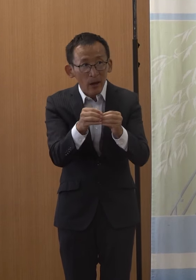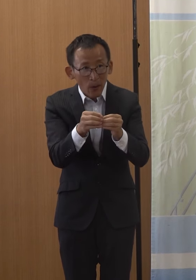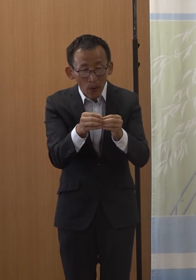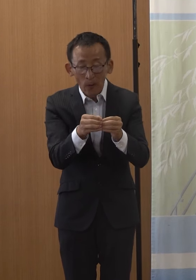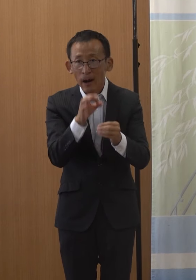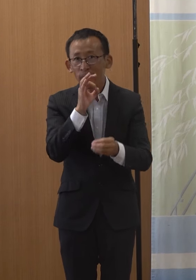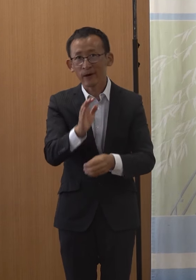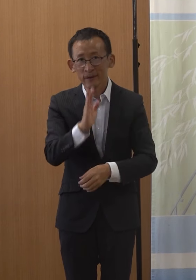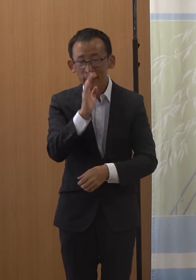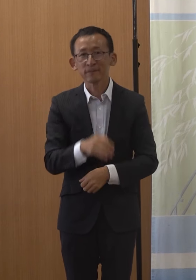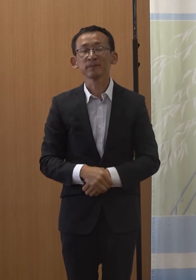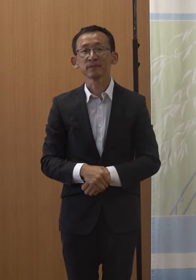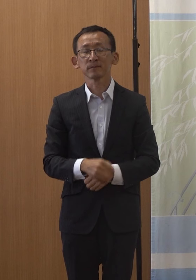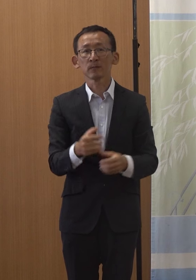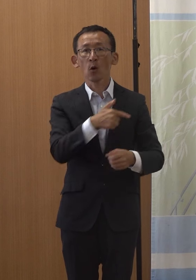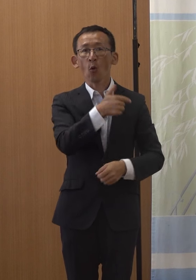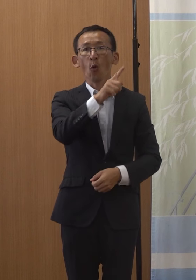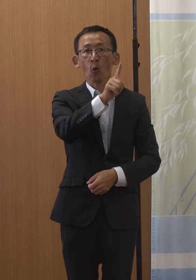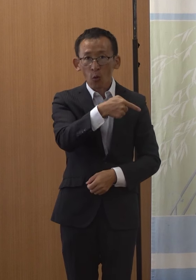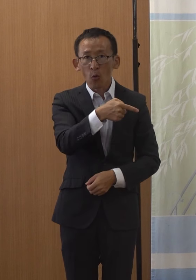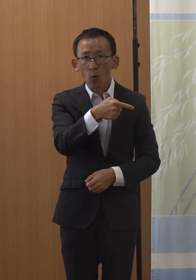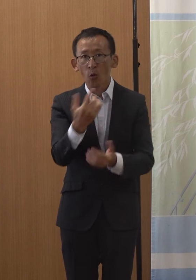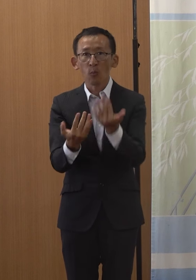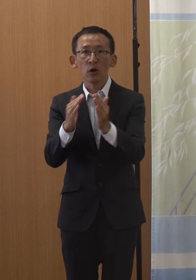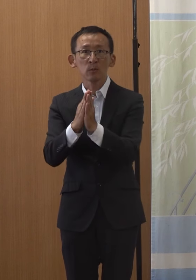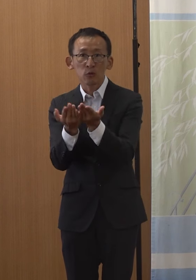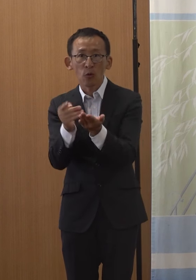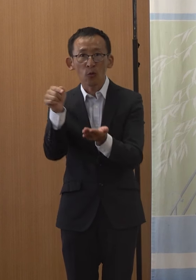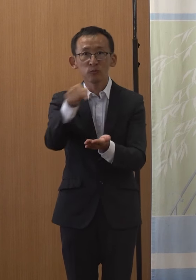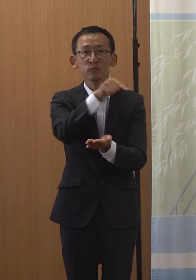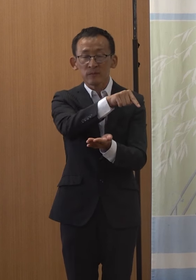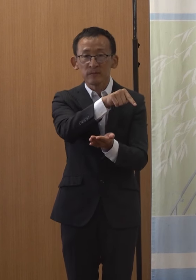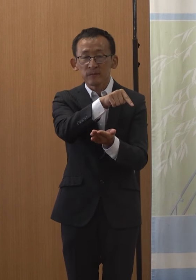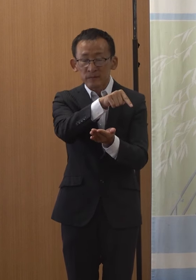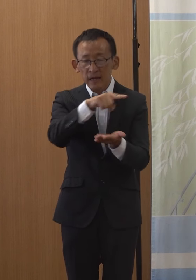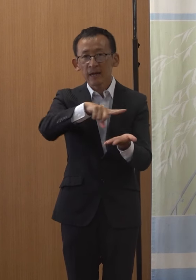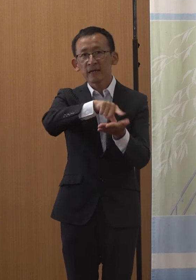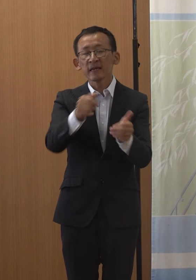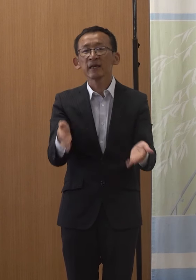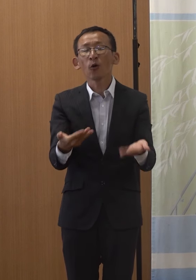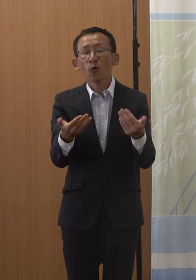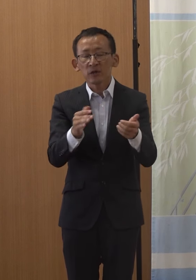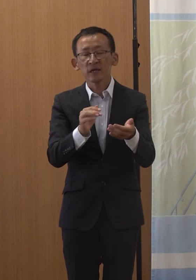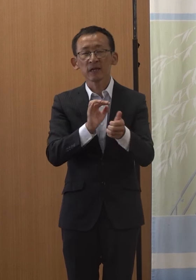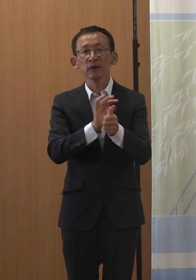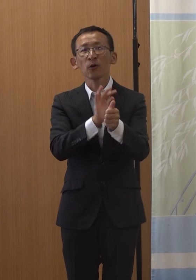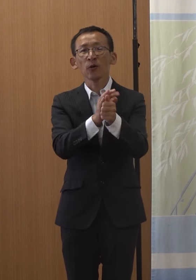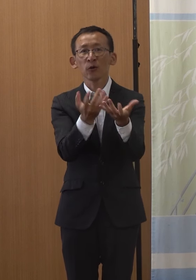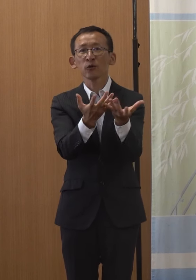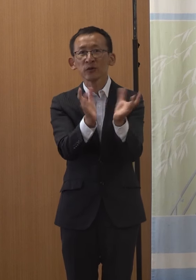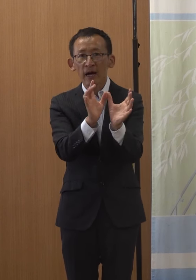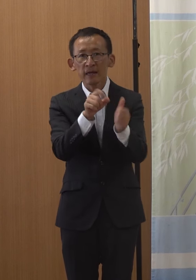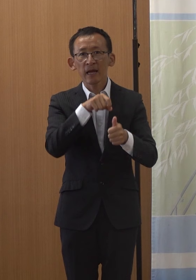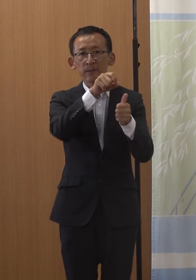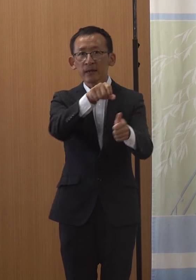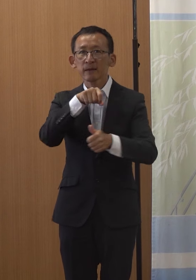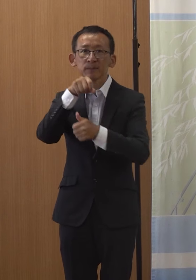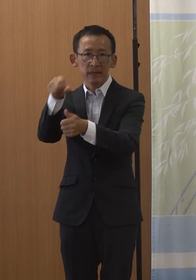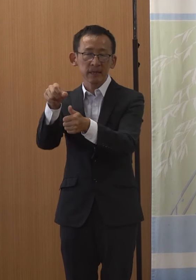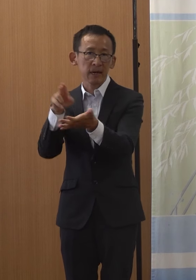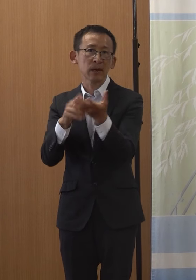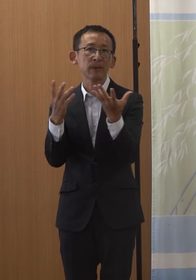大野地区と森本地区におきまして、地域おこし協力隊が新たに着任することとなりまして、主食場の交付式